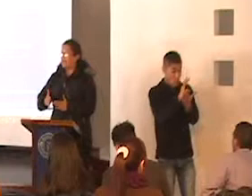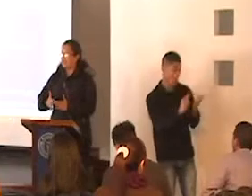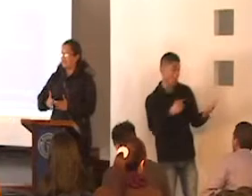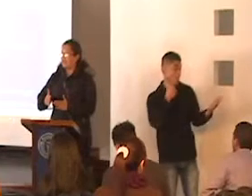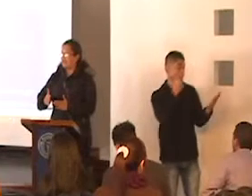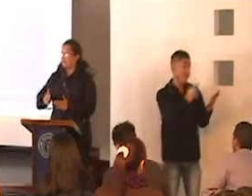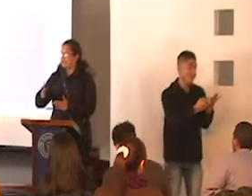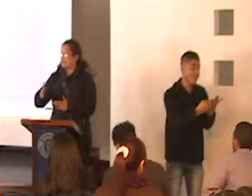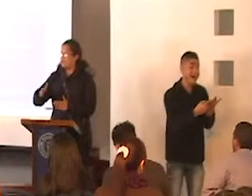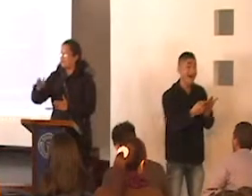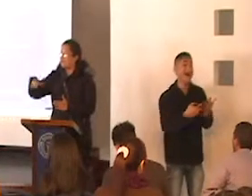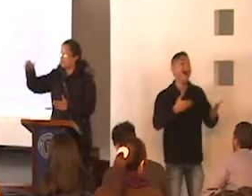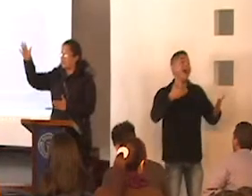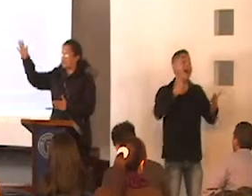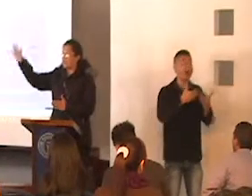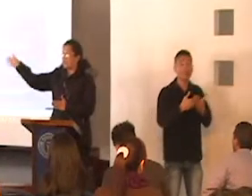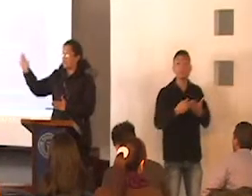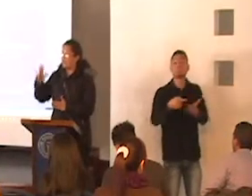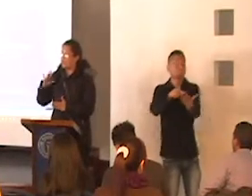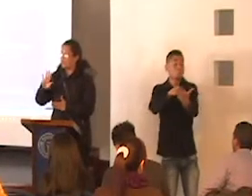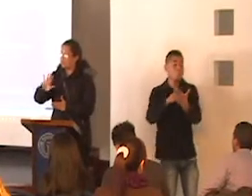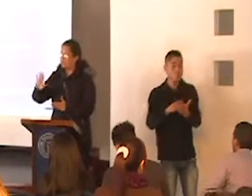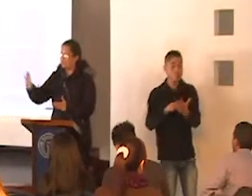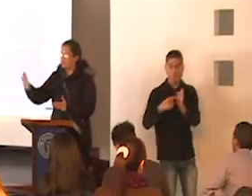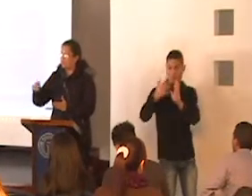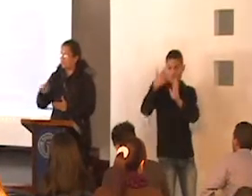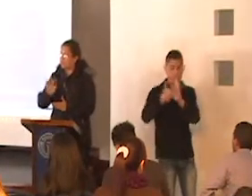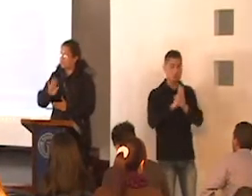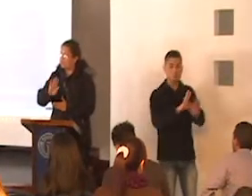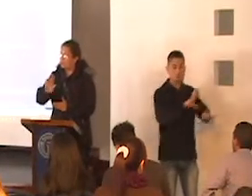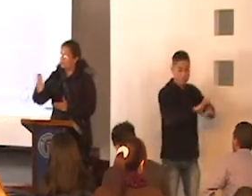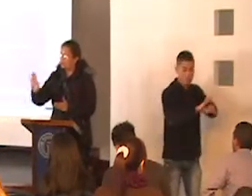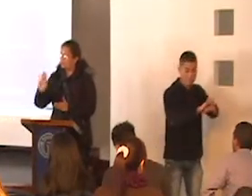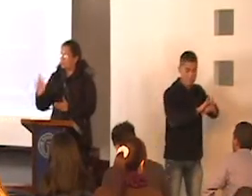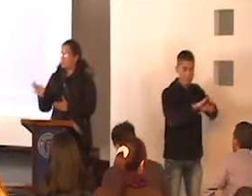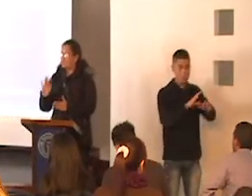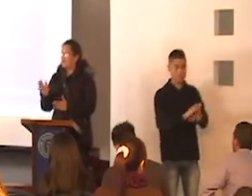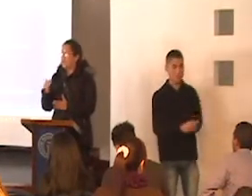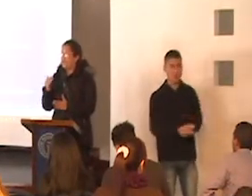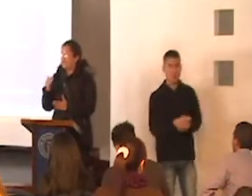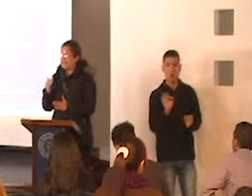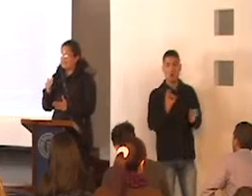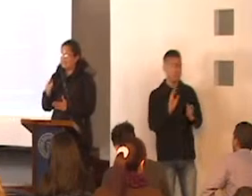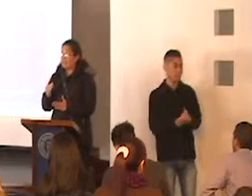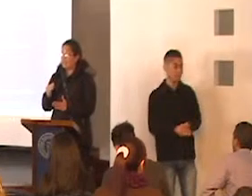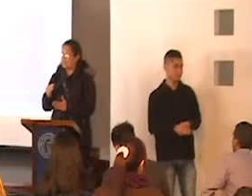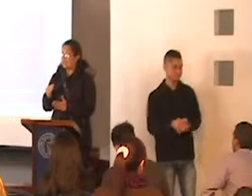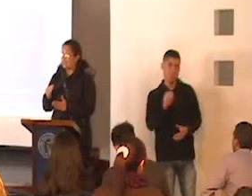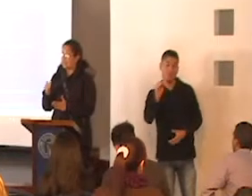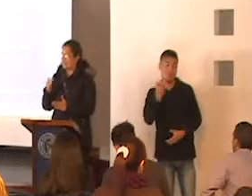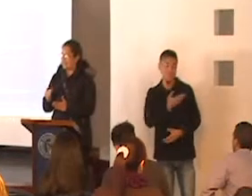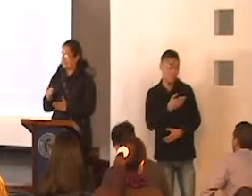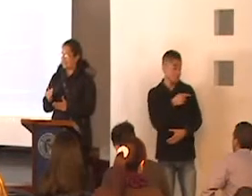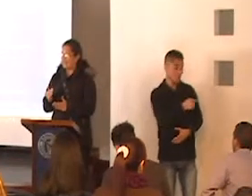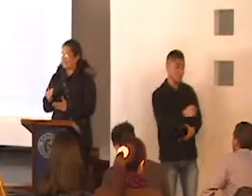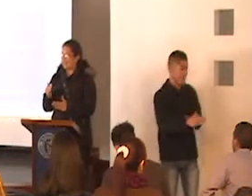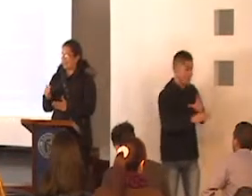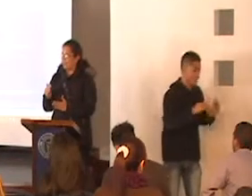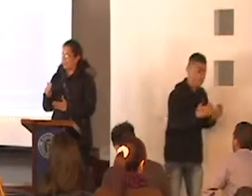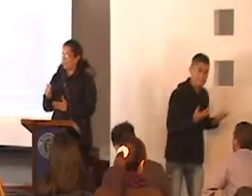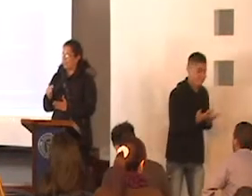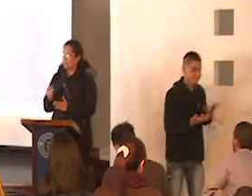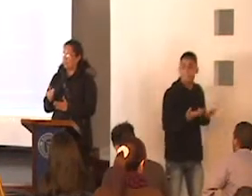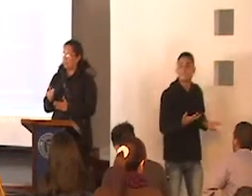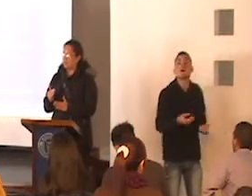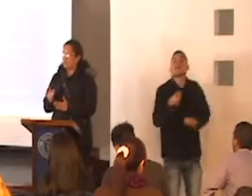no le voy a, señora, hable con la docente de apoyo, yo no tengo nada que hablar porque yo con su hijo no pude. O sea, ese tipo de situaciones se